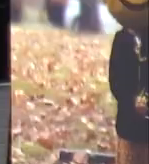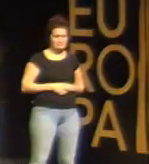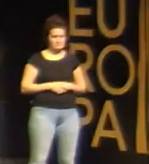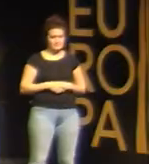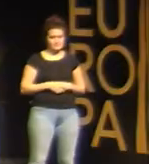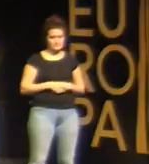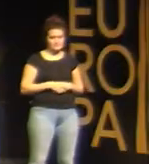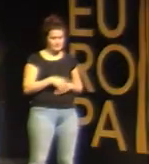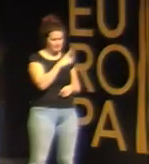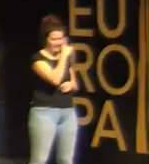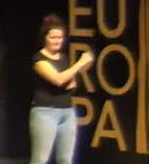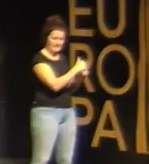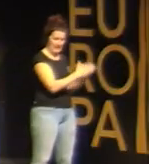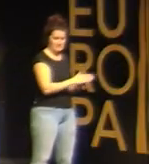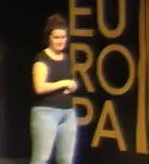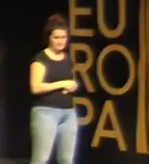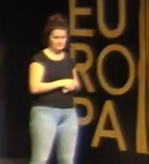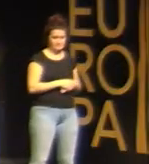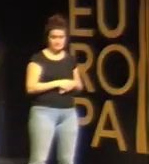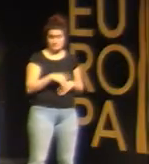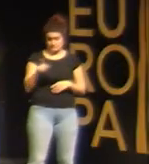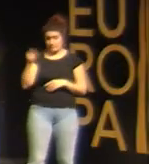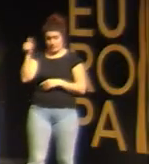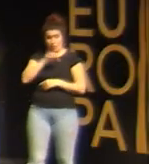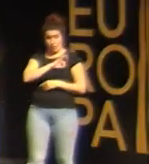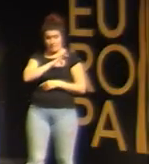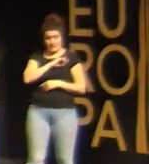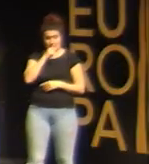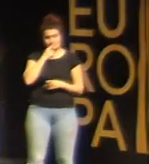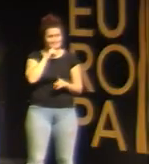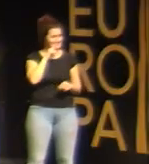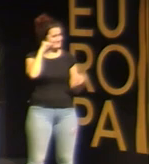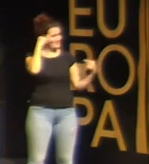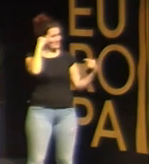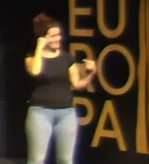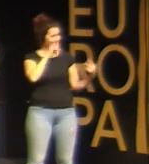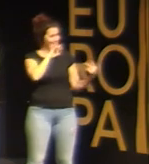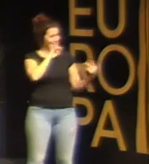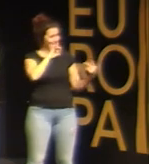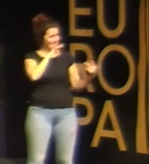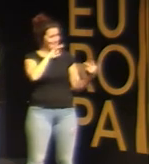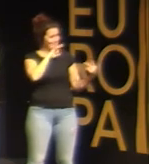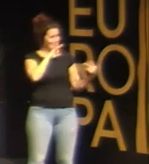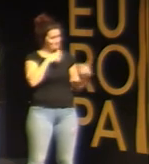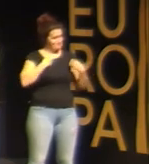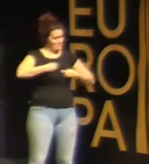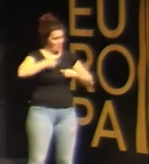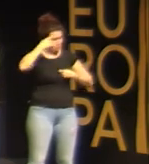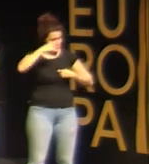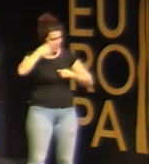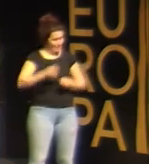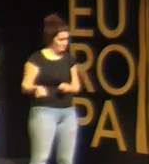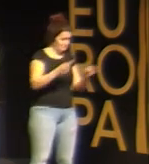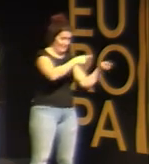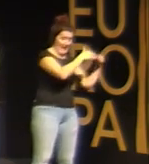vete a casa que el tipo con una sonrisa de oreja a oreja cogió su mula volvió a casa